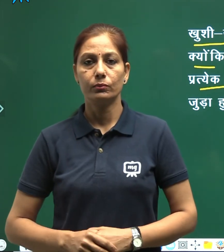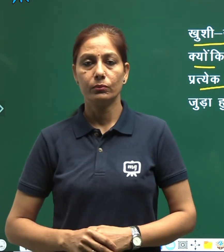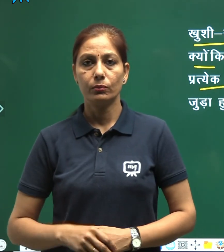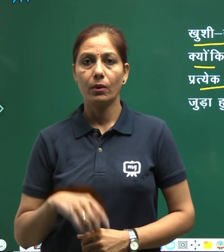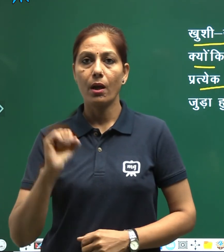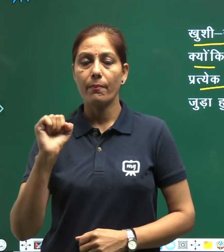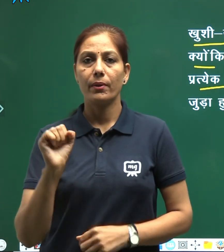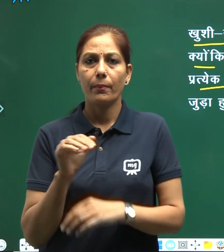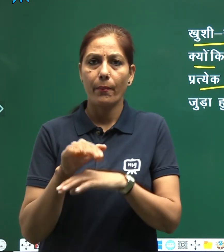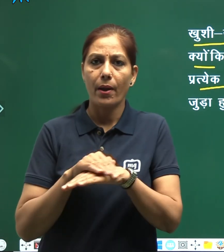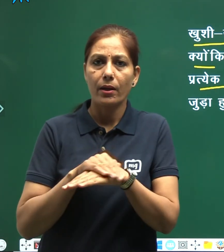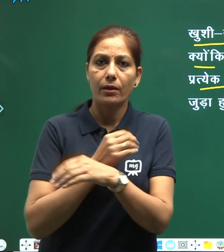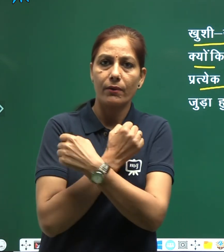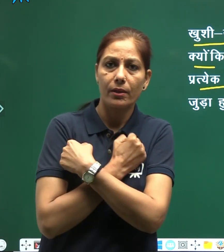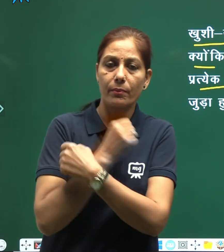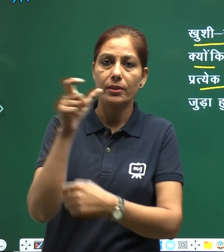अपने प्रिय से